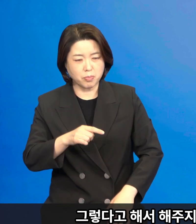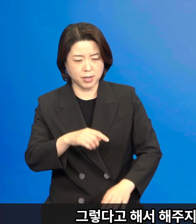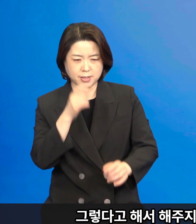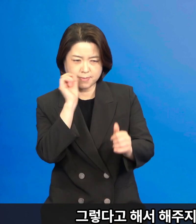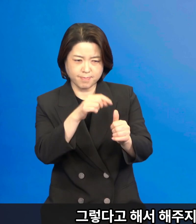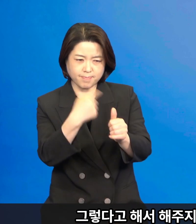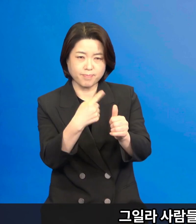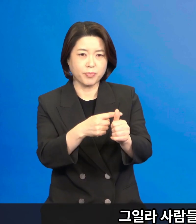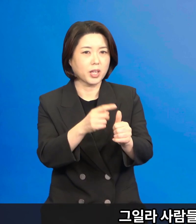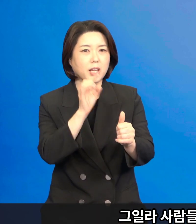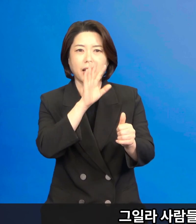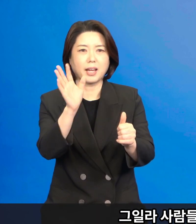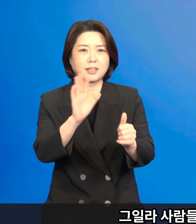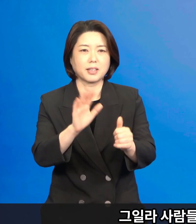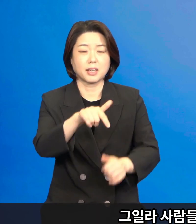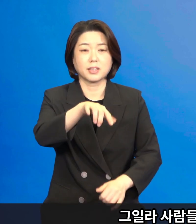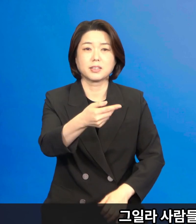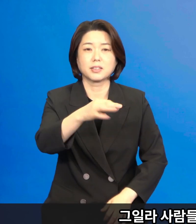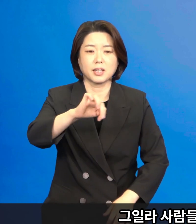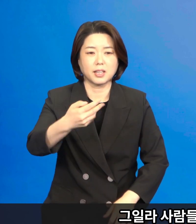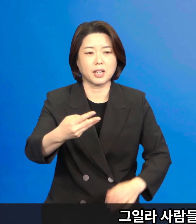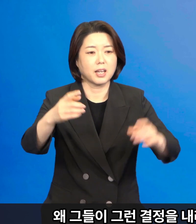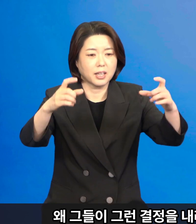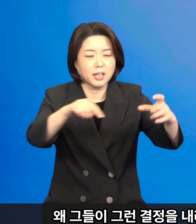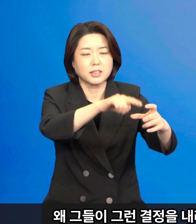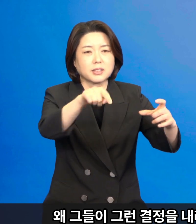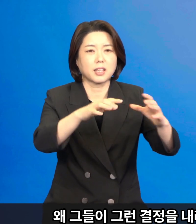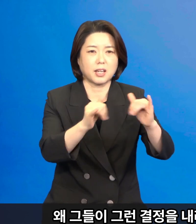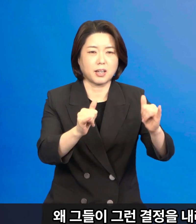욕해서도 안 돼요. 그일라 사람들의 형편을 생각해